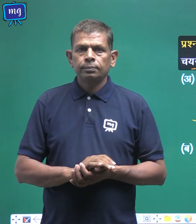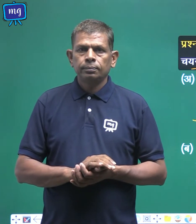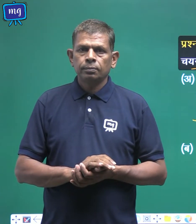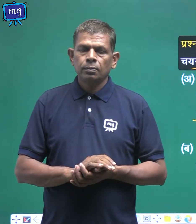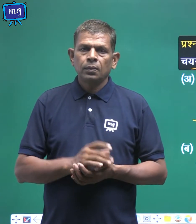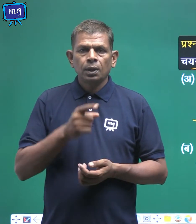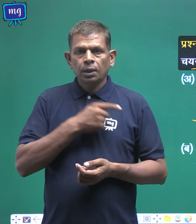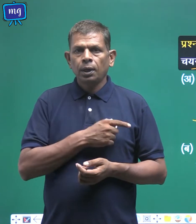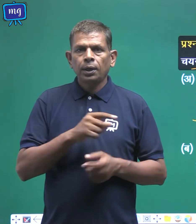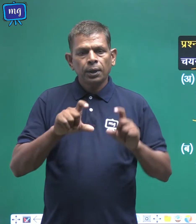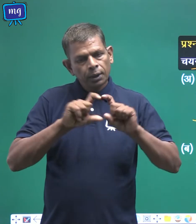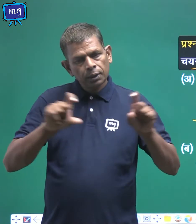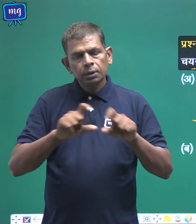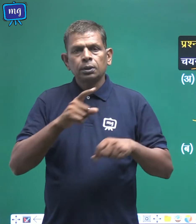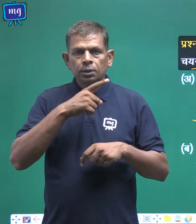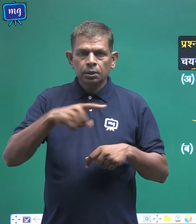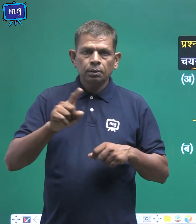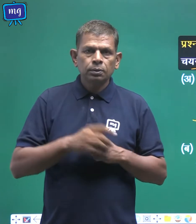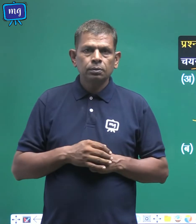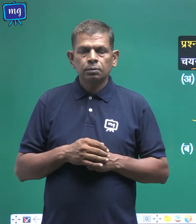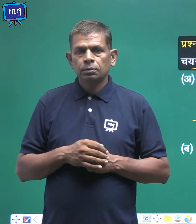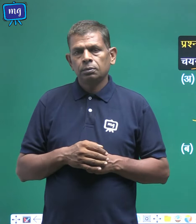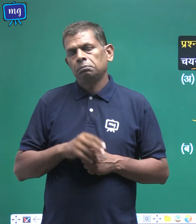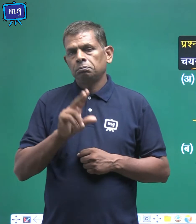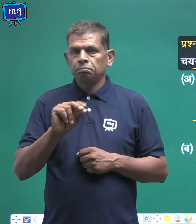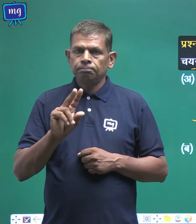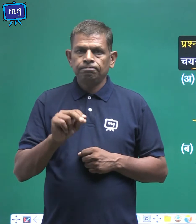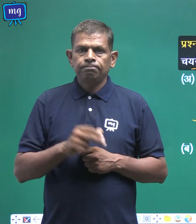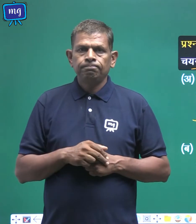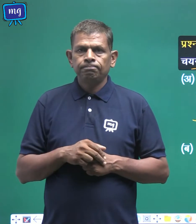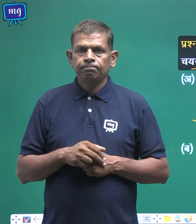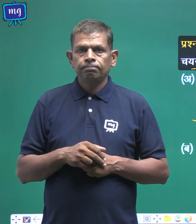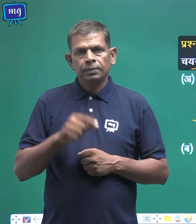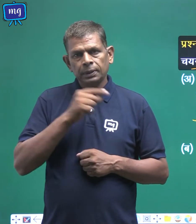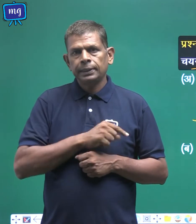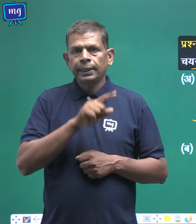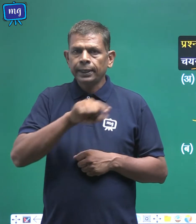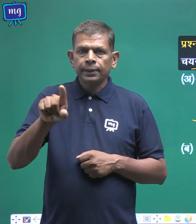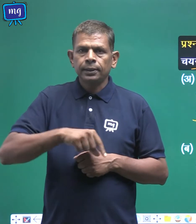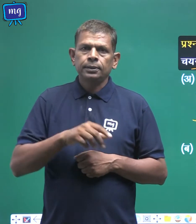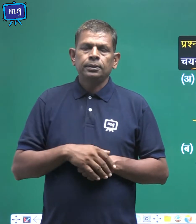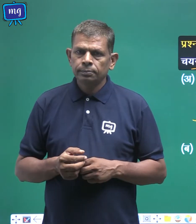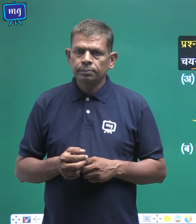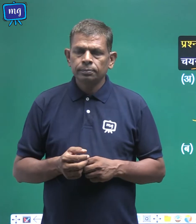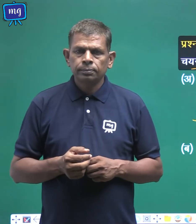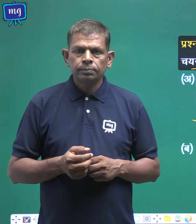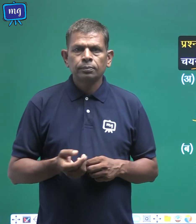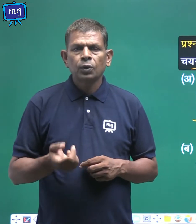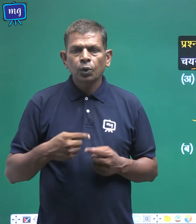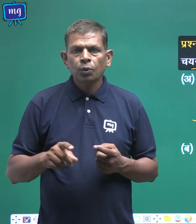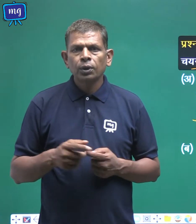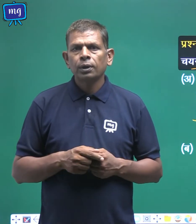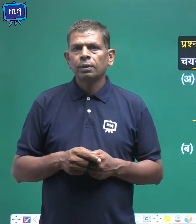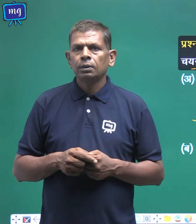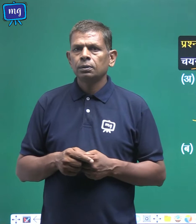क्या ये कथन सही है बच्चों? नहीं बच्चों, ये गलत है, क्योंकि